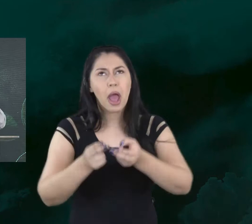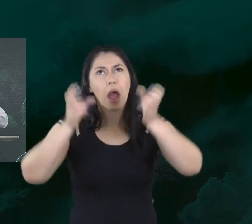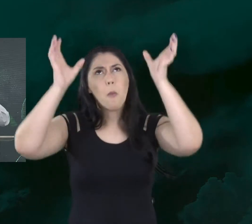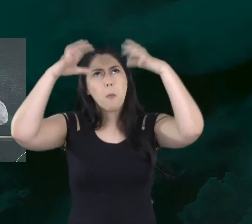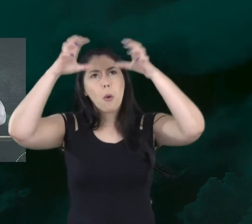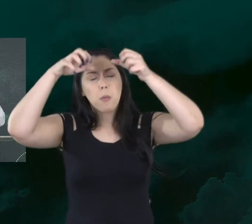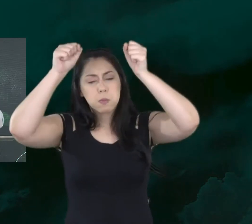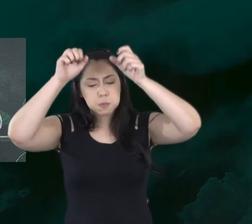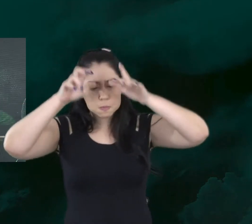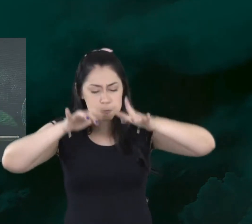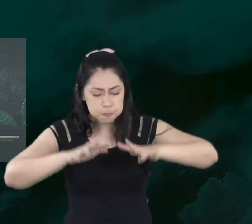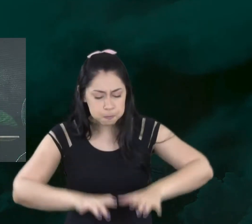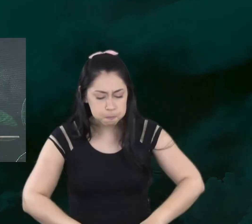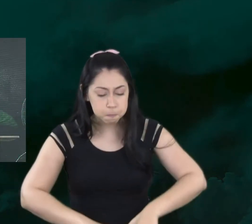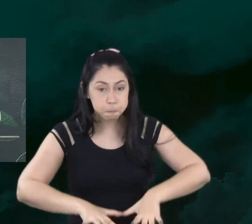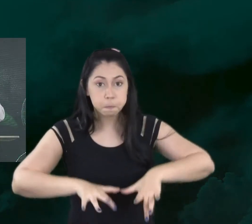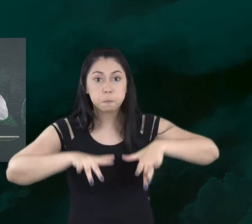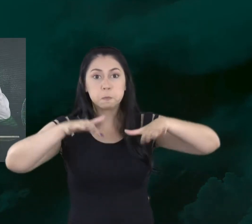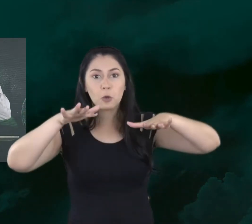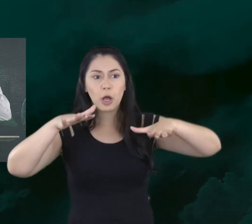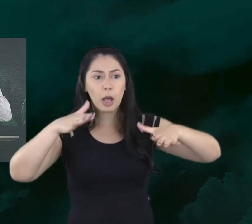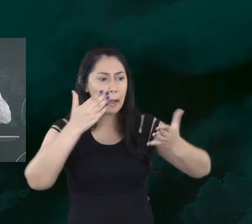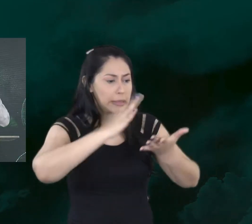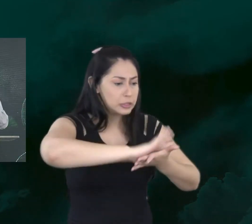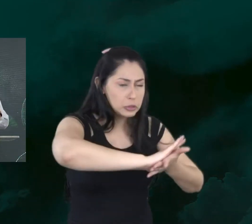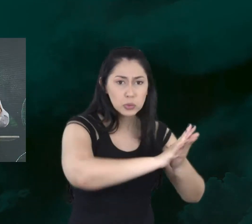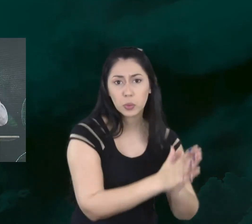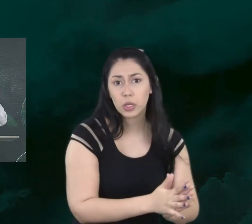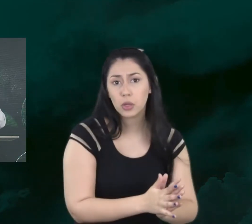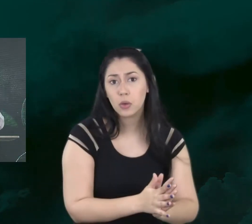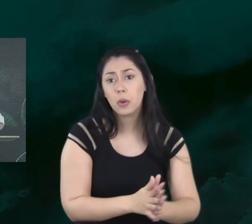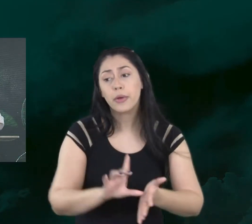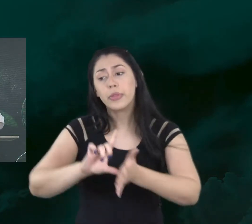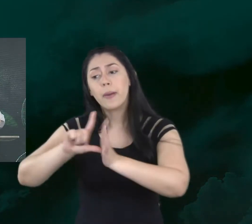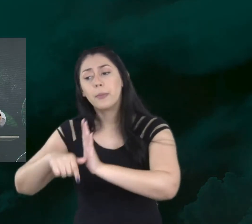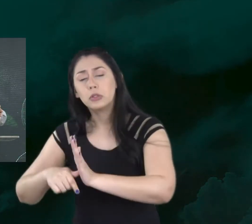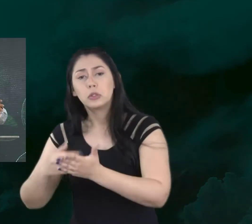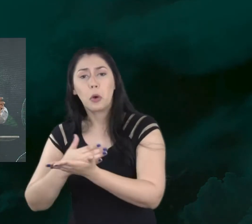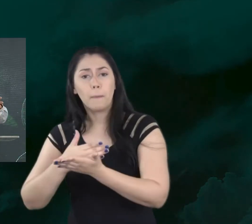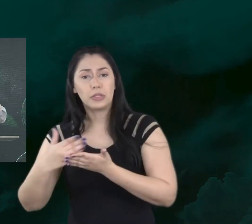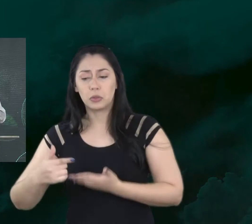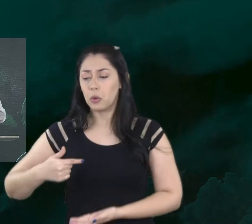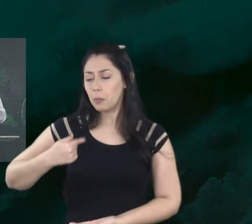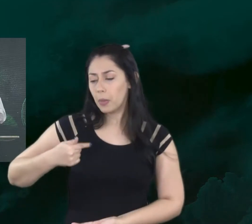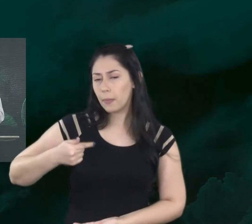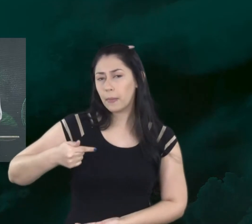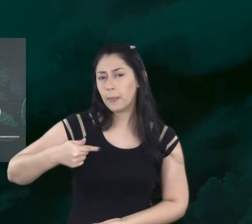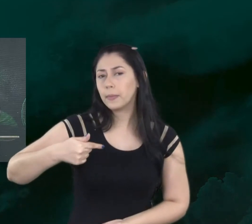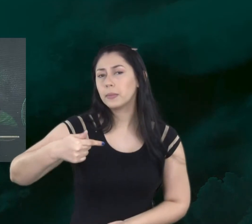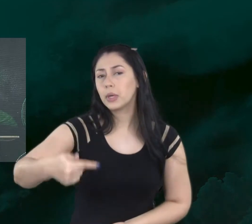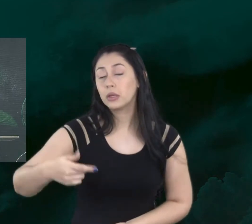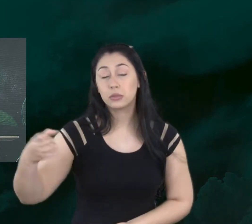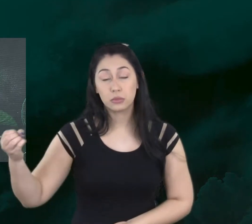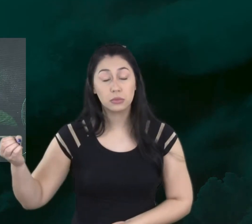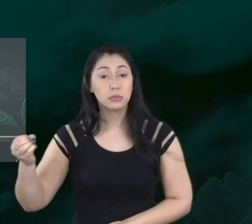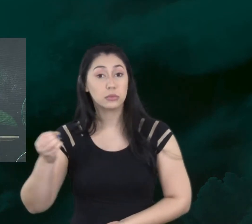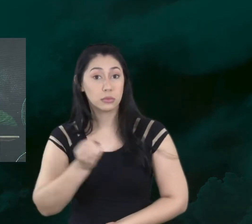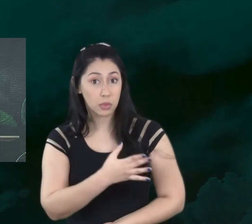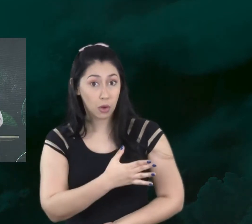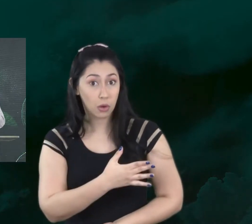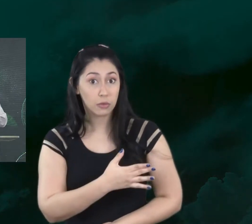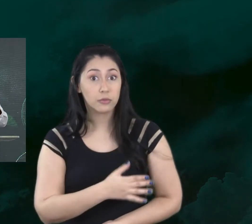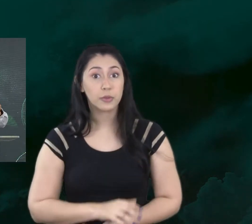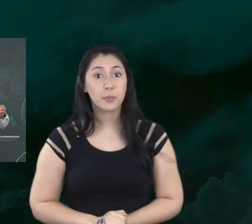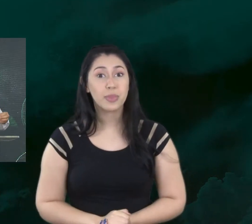a civilização pós-dilúvio, né? O surgimento de Nimrod, criando o